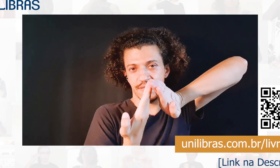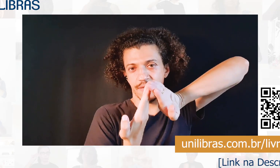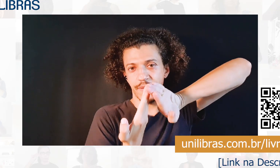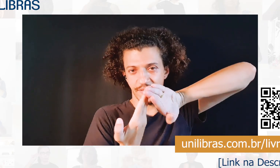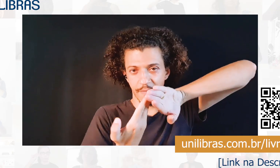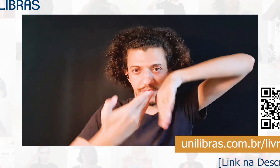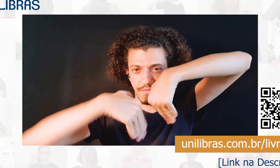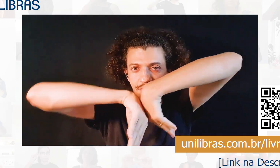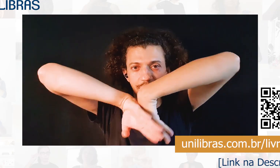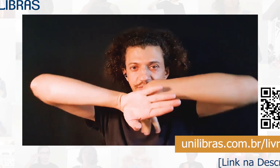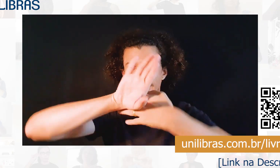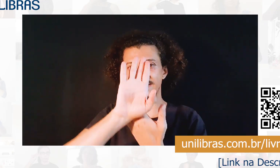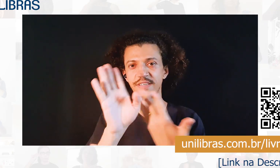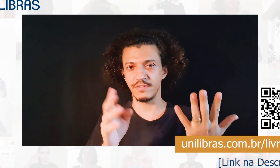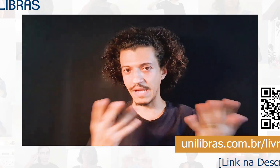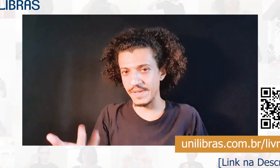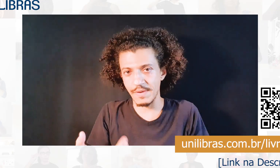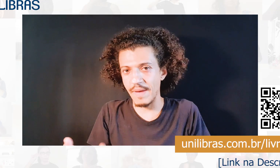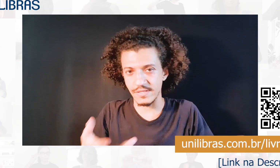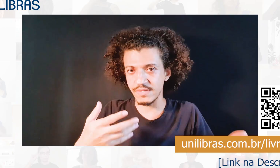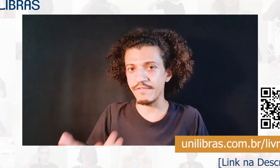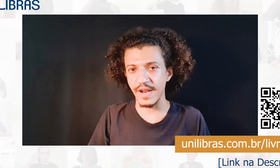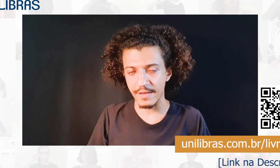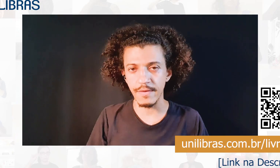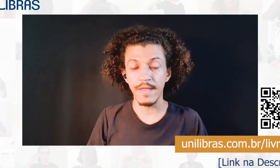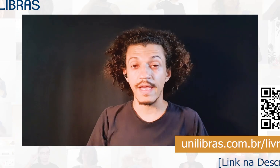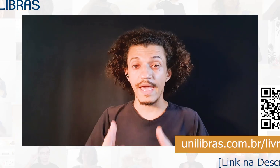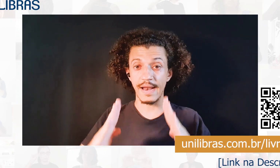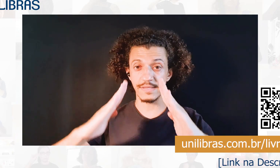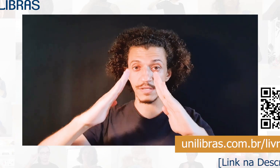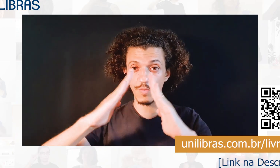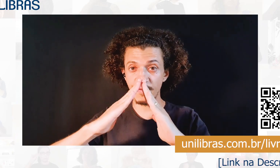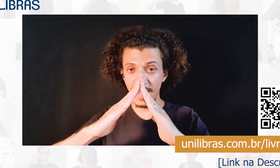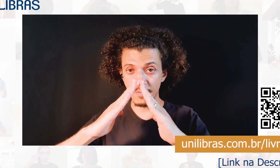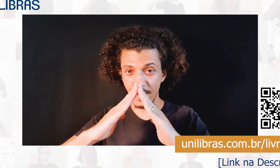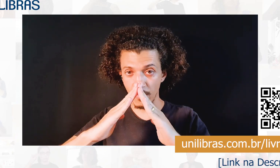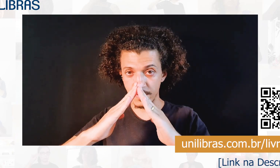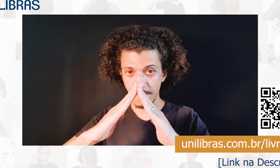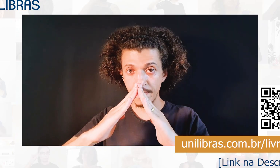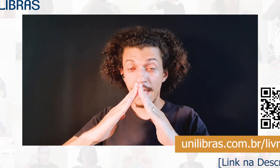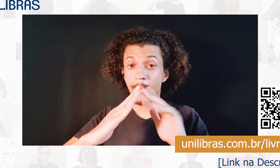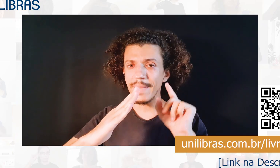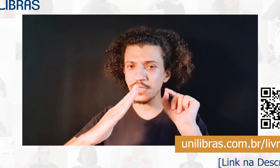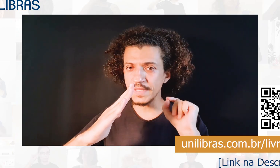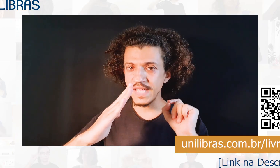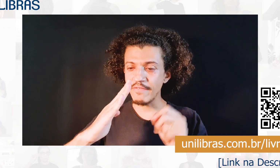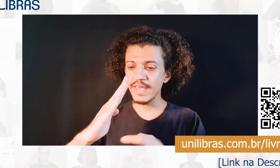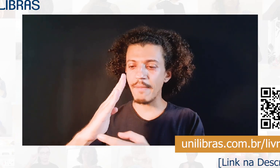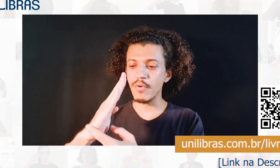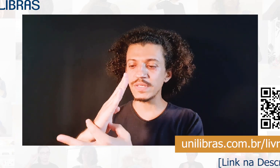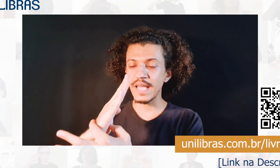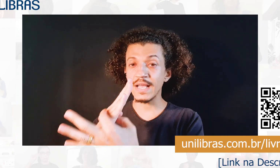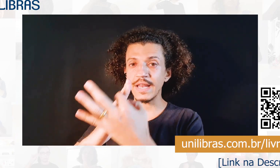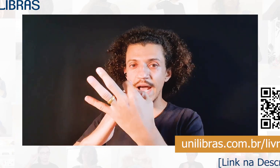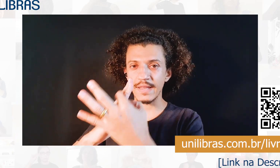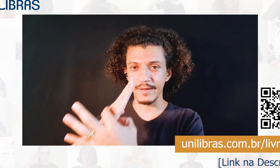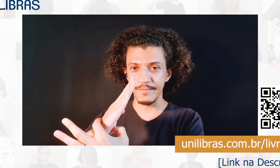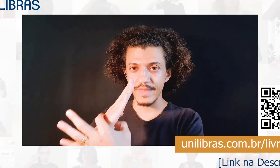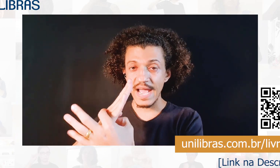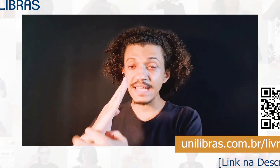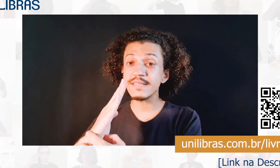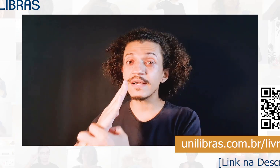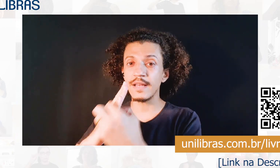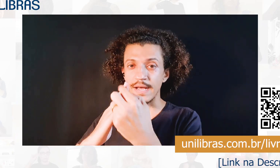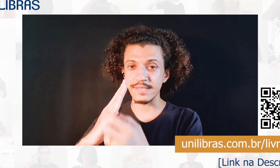está assim, percebe? Não está assim de cabeça para baixo, não está virado. Elas estão uma virada para outra. Mas observa que a mão está